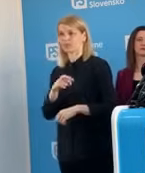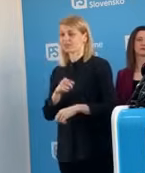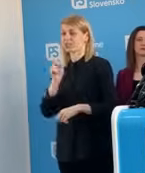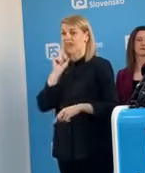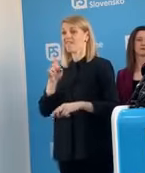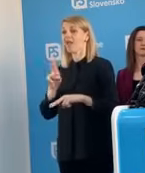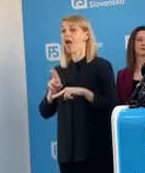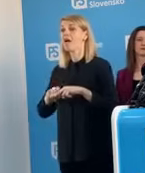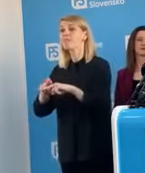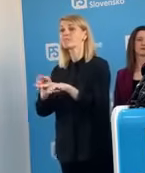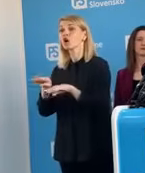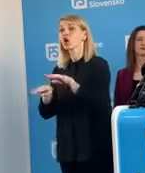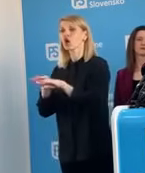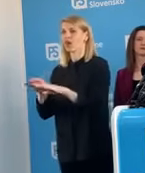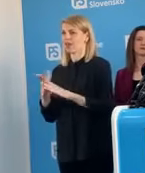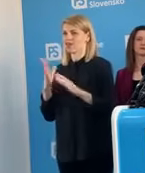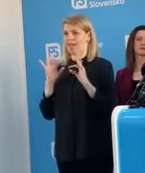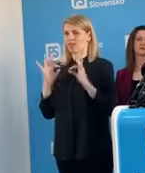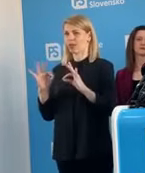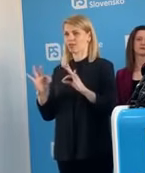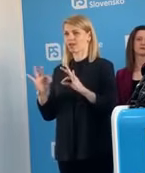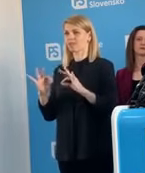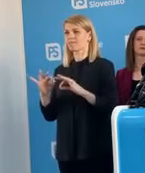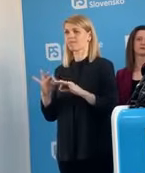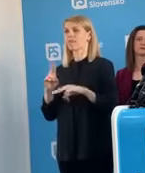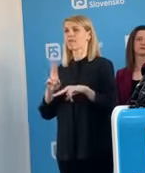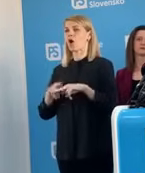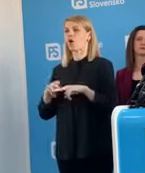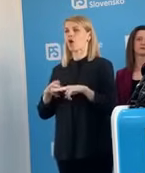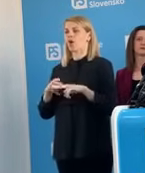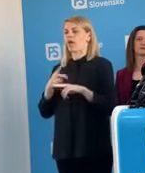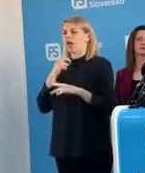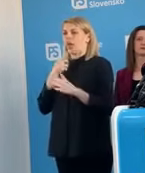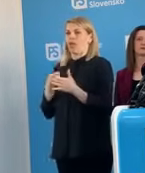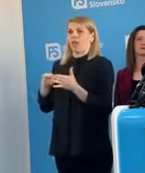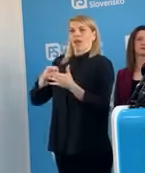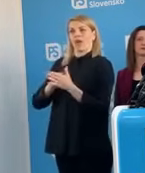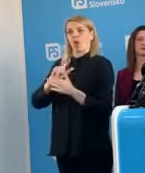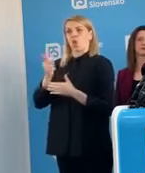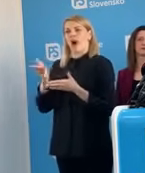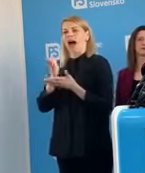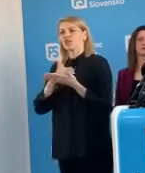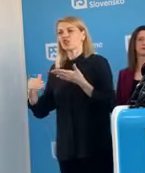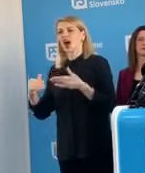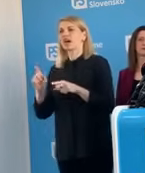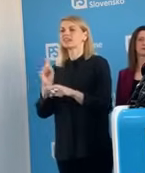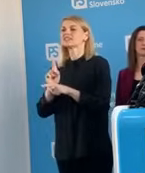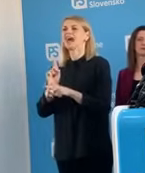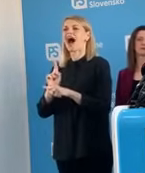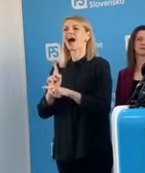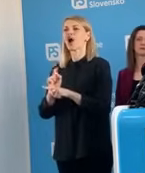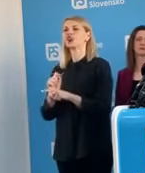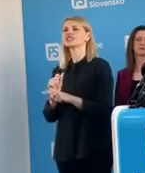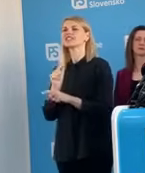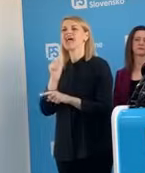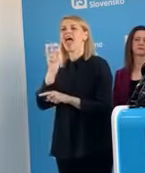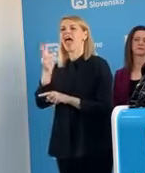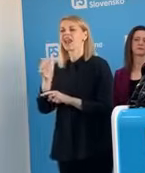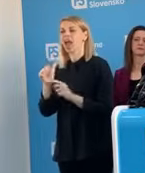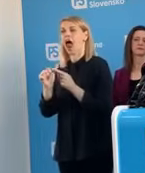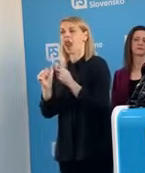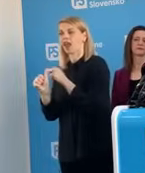tak potom v druhom dieli sa snažil nájsť nejakých iných vinníkov, v tomto prípade